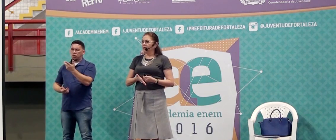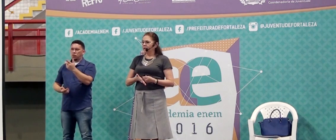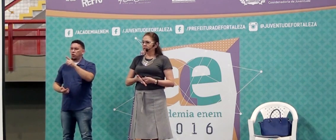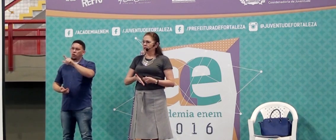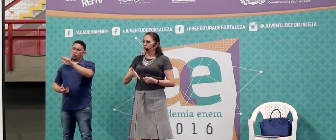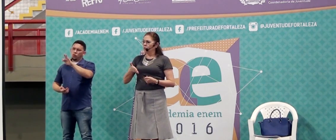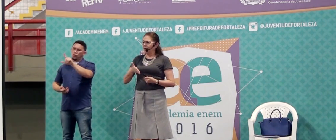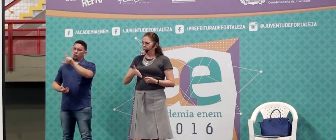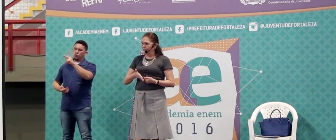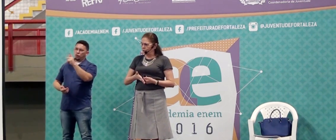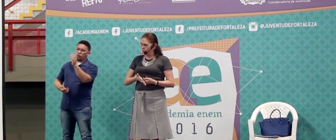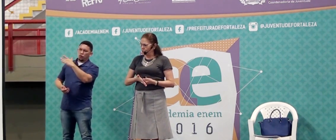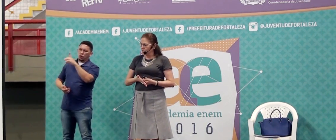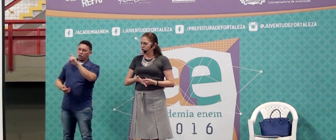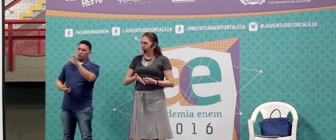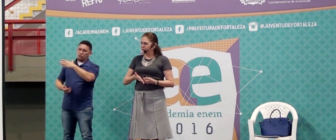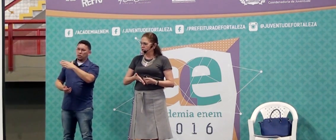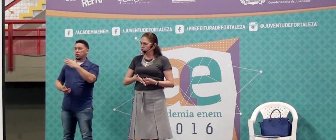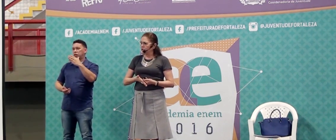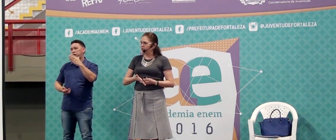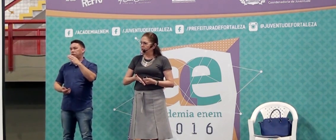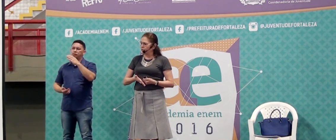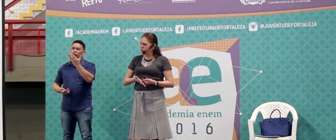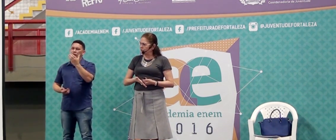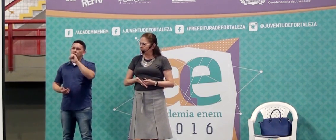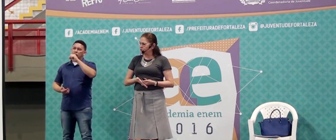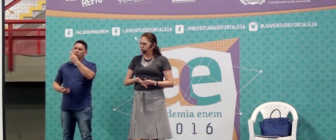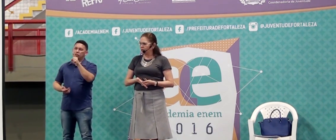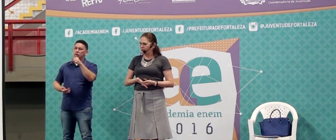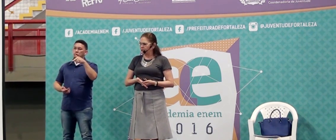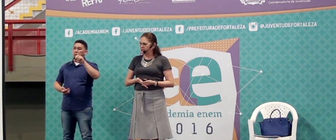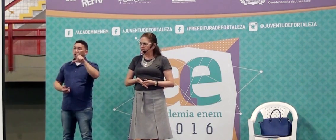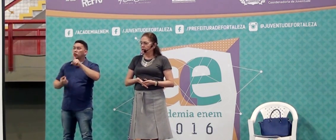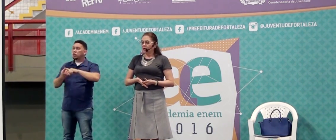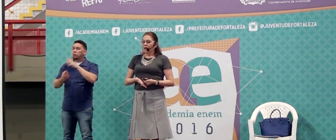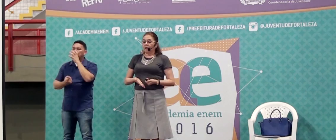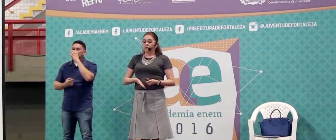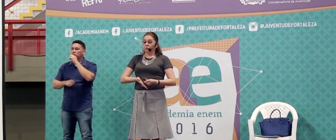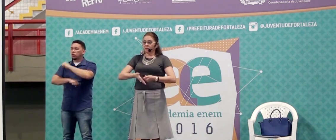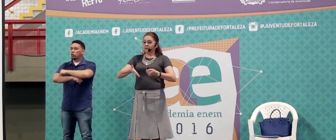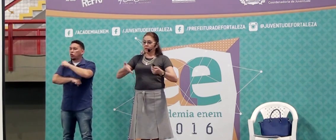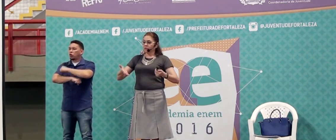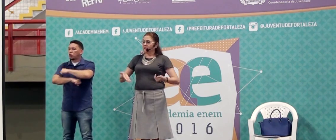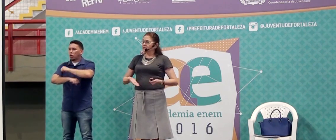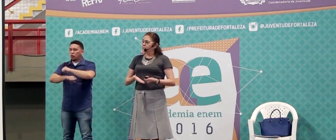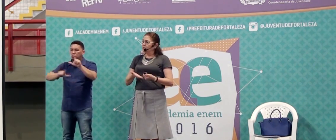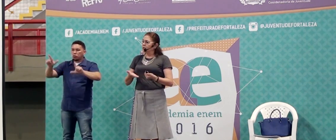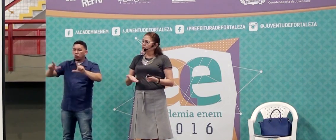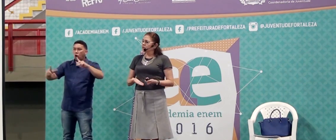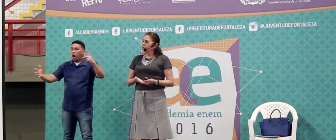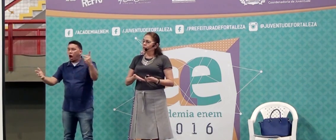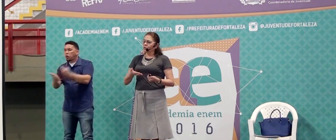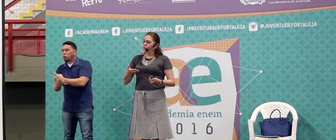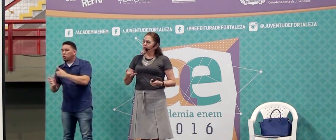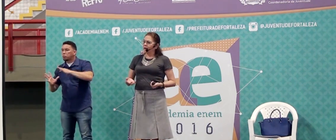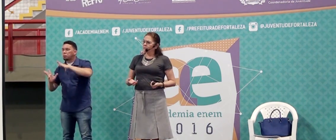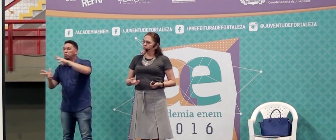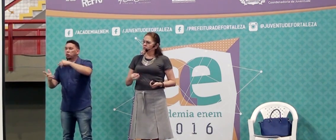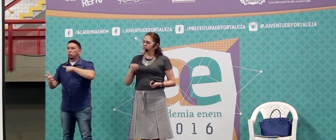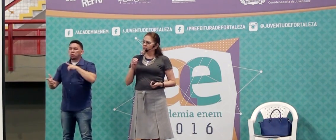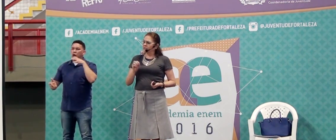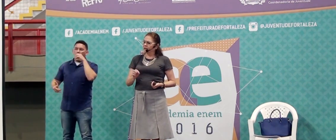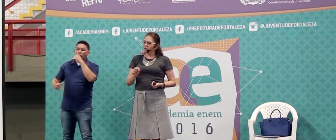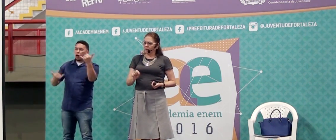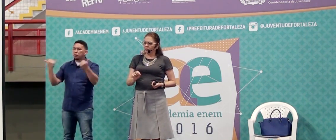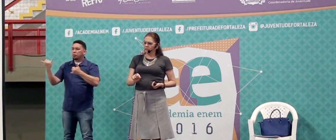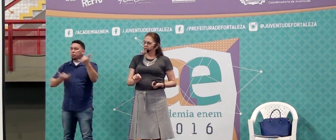também criassem o hábito de assistir aos telejornais. Os acontecimentos são muito